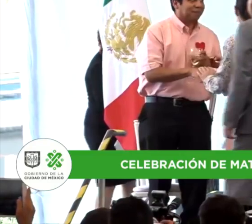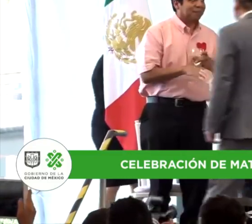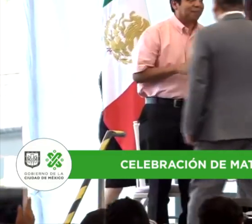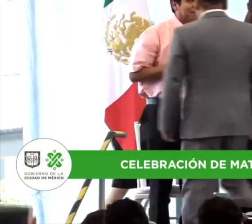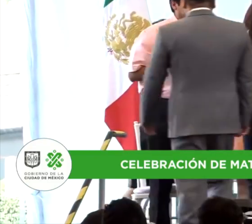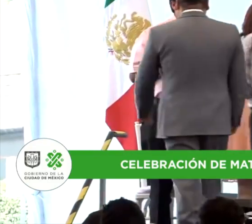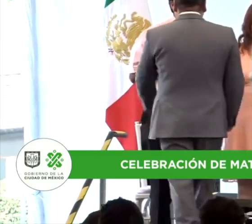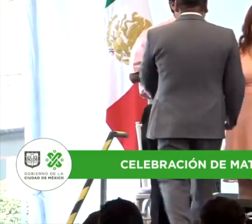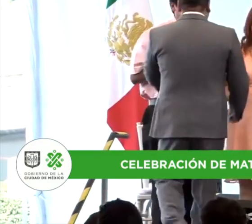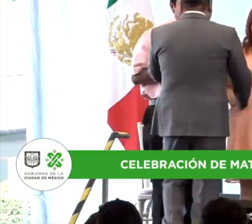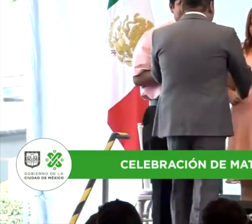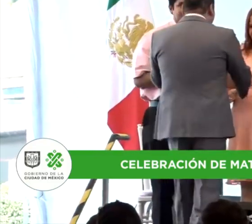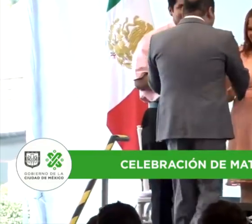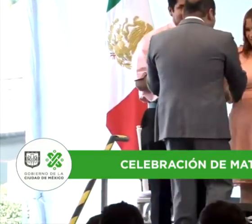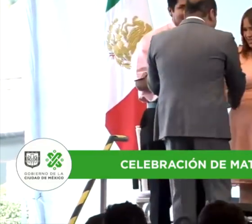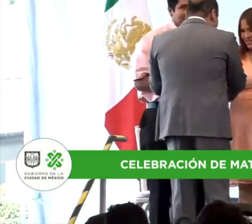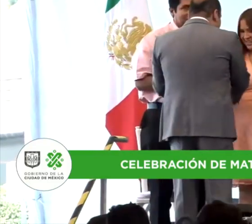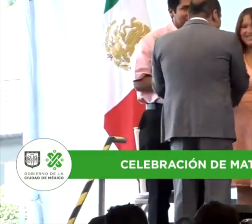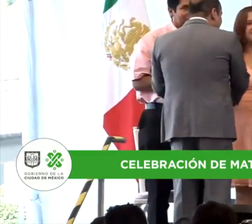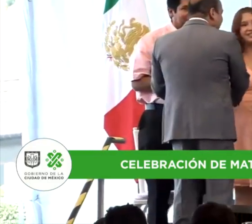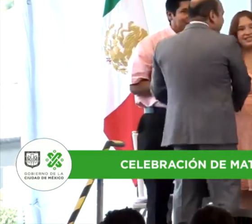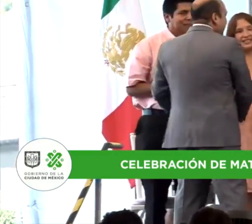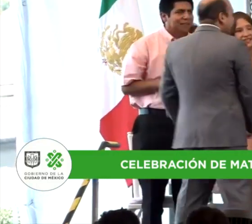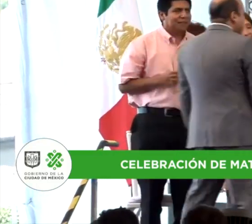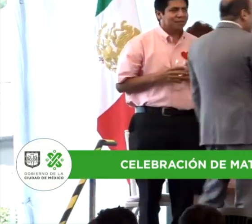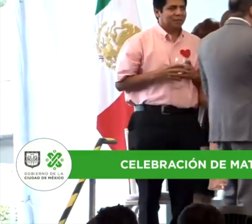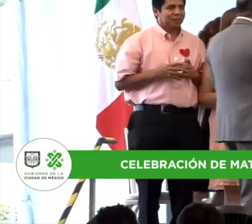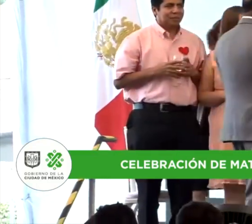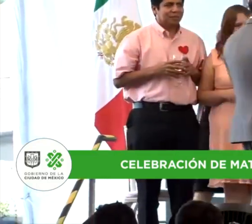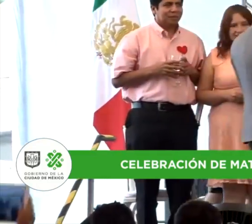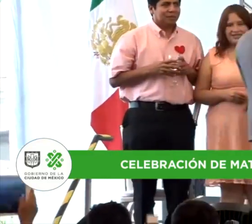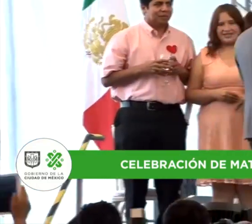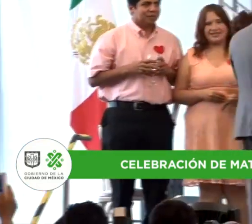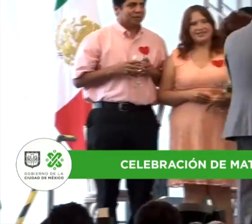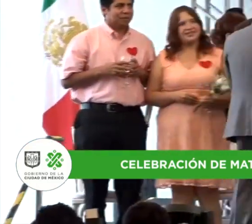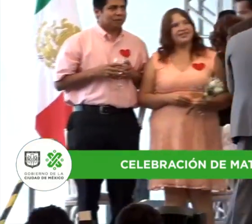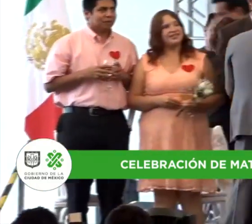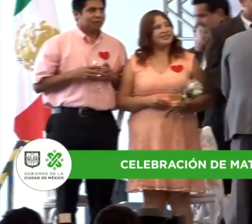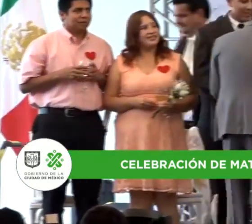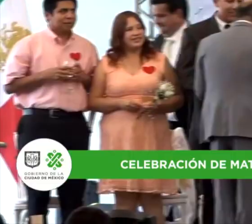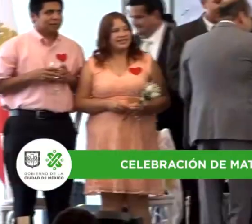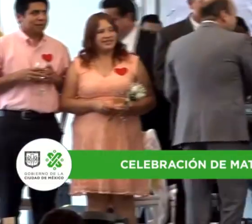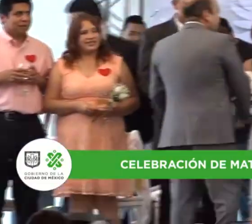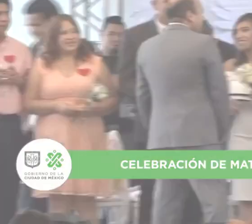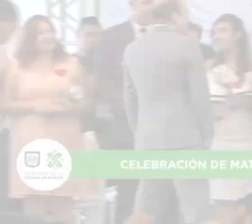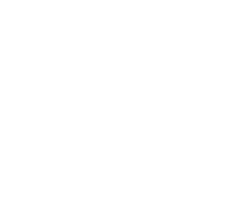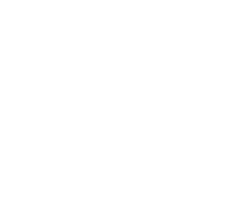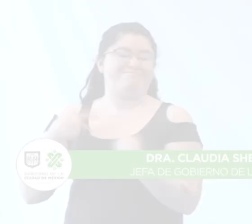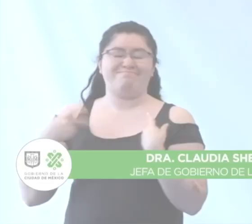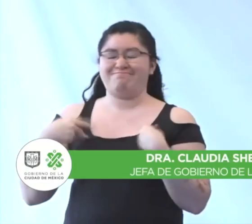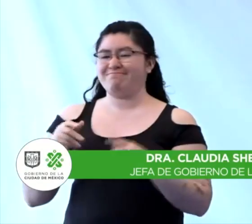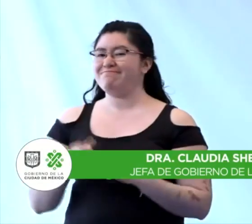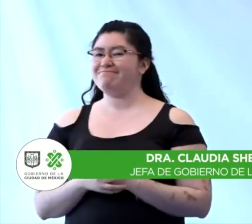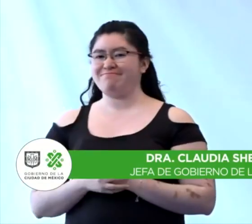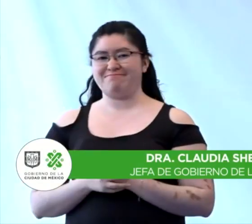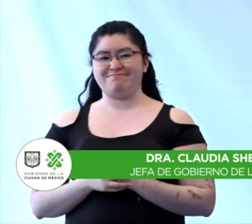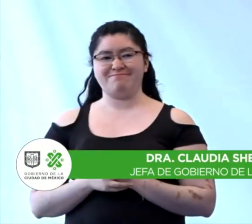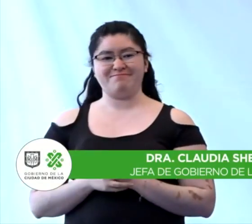Claudia Sheinbaum Pardo, atestiguó la celebración de matrimonios colectivos en la alcaldía Venustiano Carranza. Me